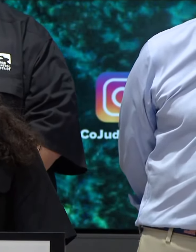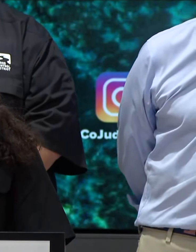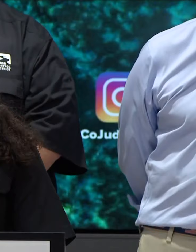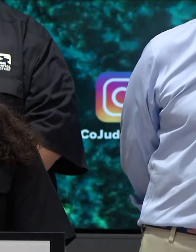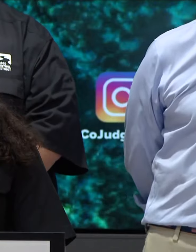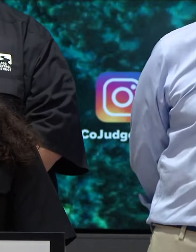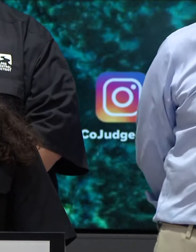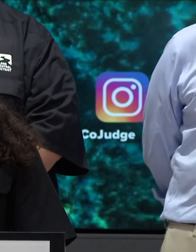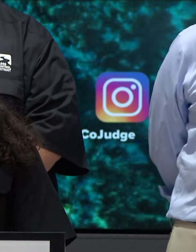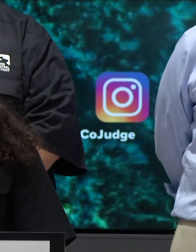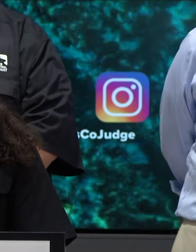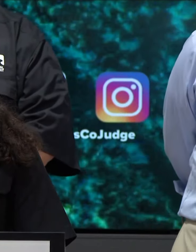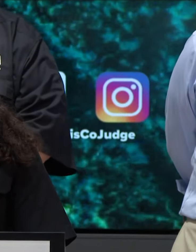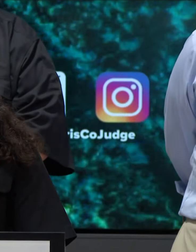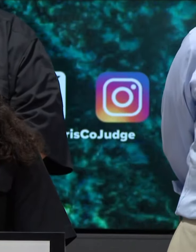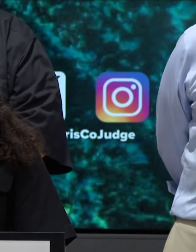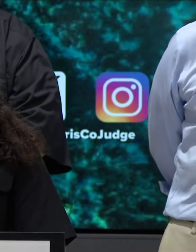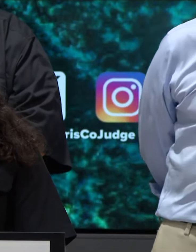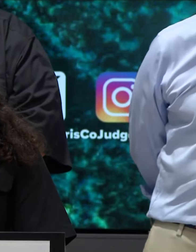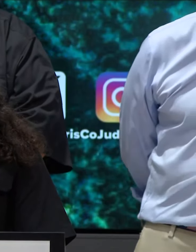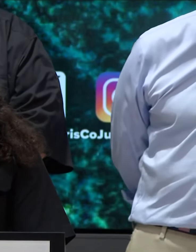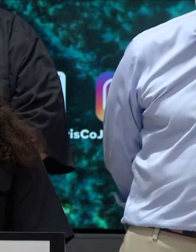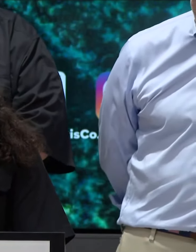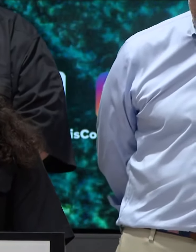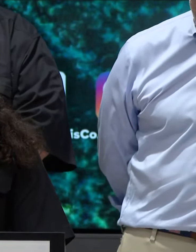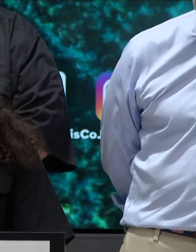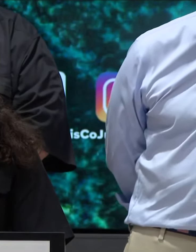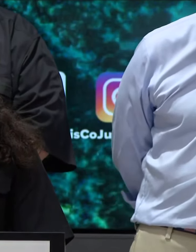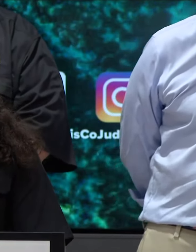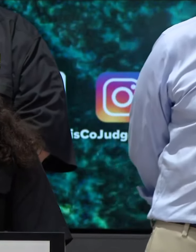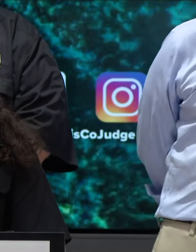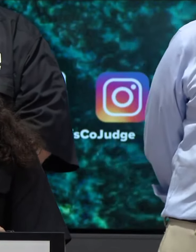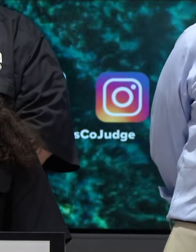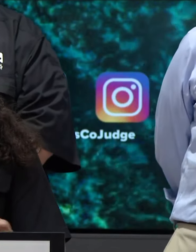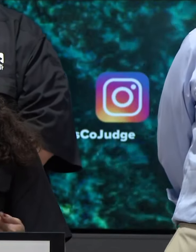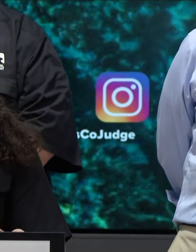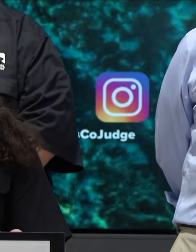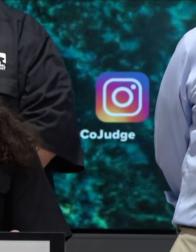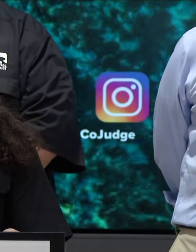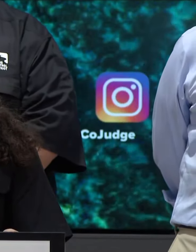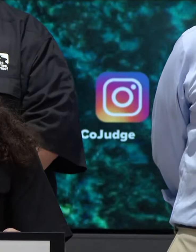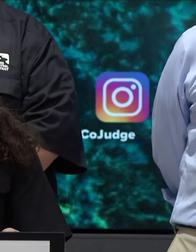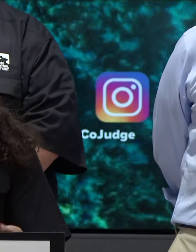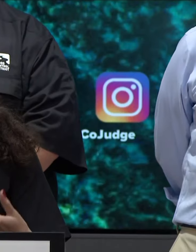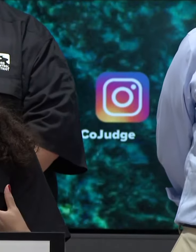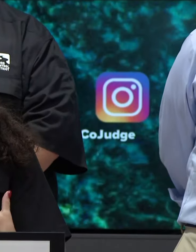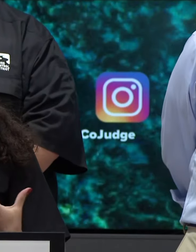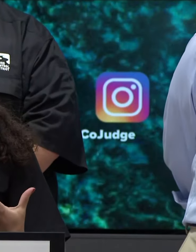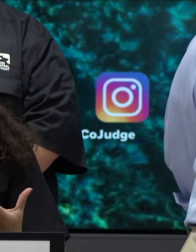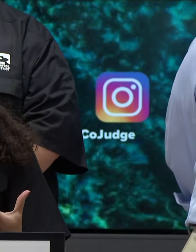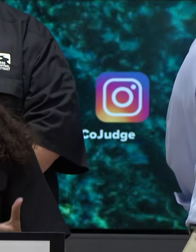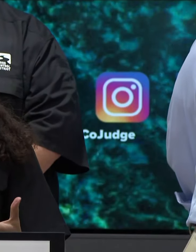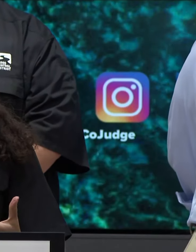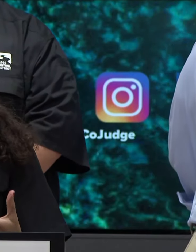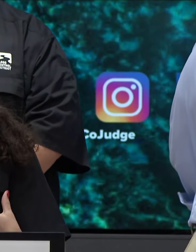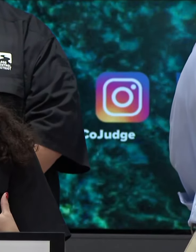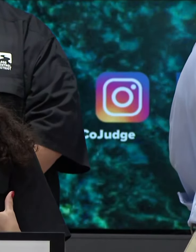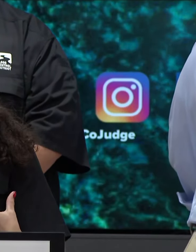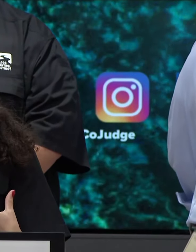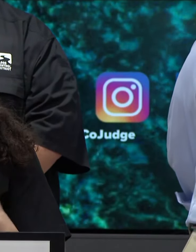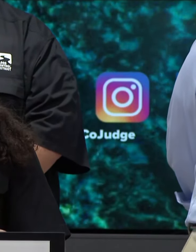logró reparar lo que estaba dañado y por coincidencia era algo fácil de reparar, pero si no lo hubiera